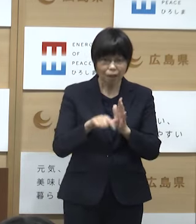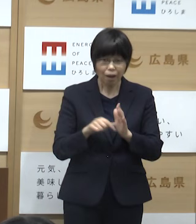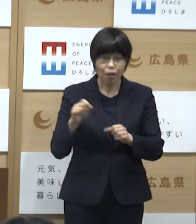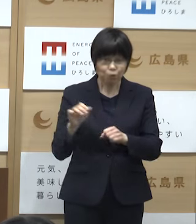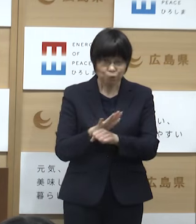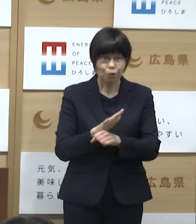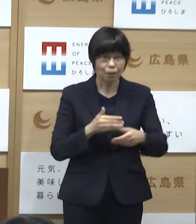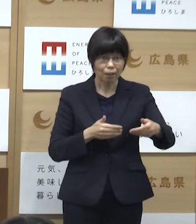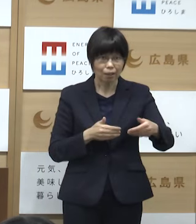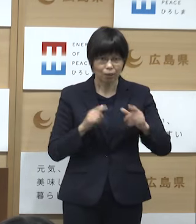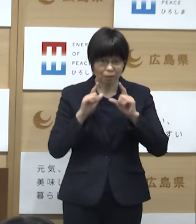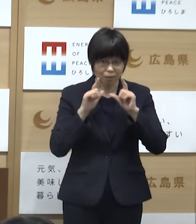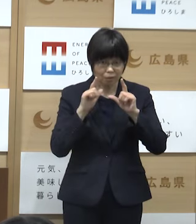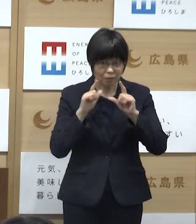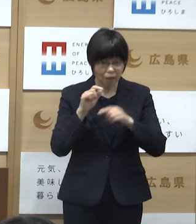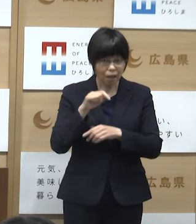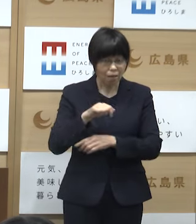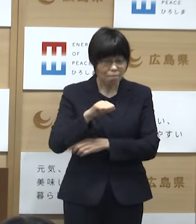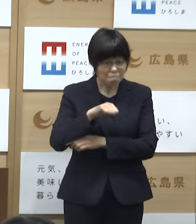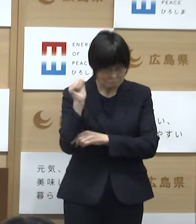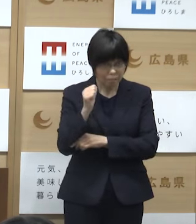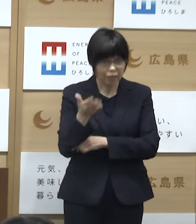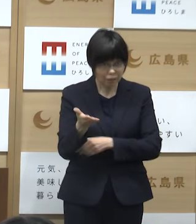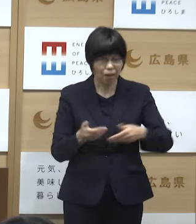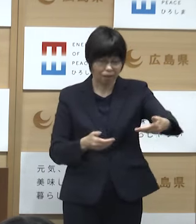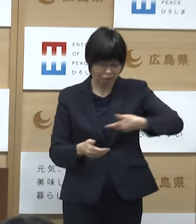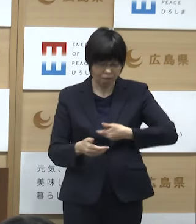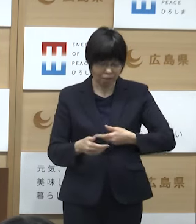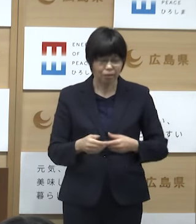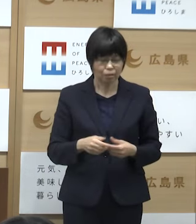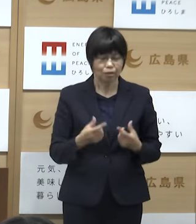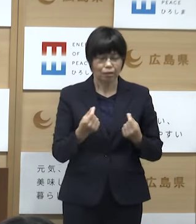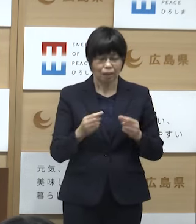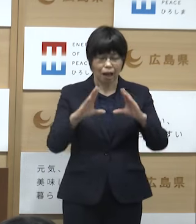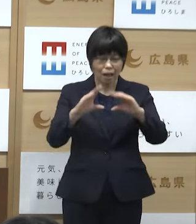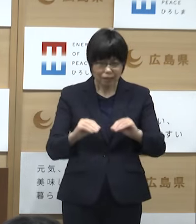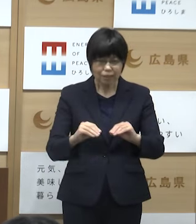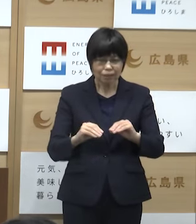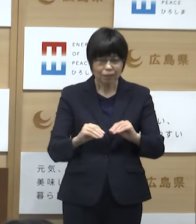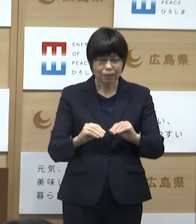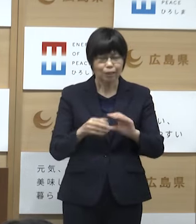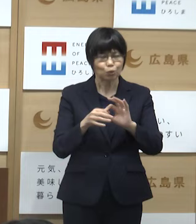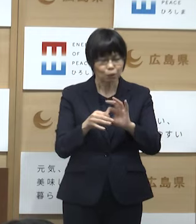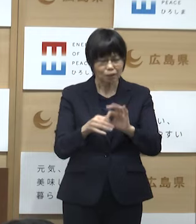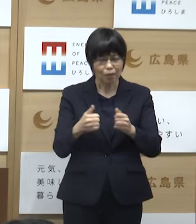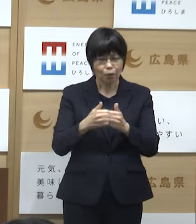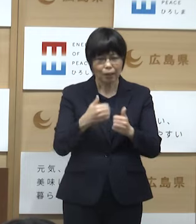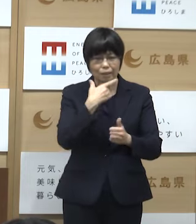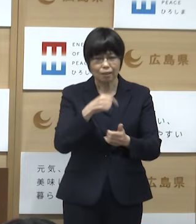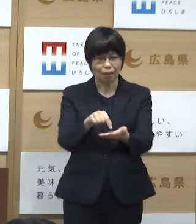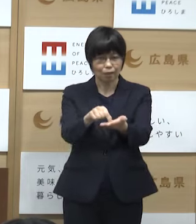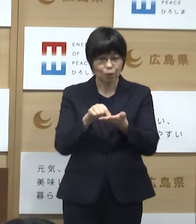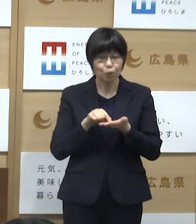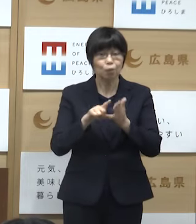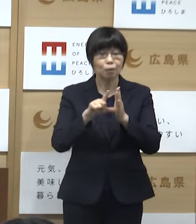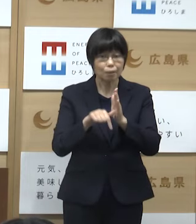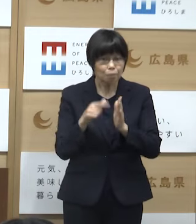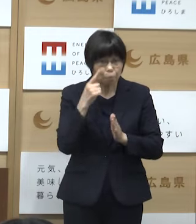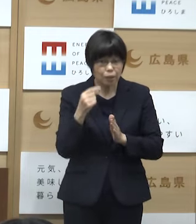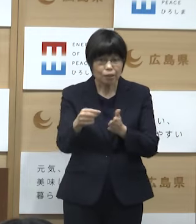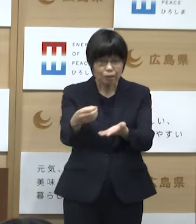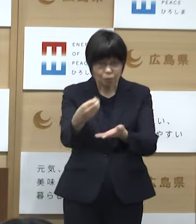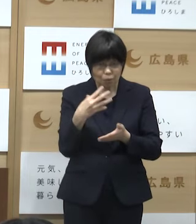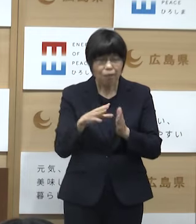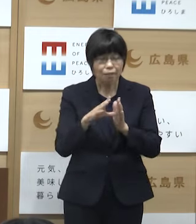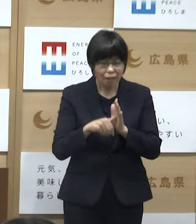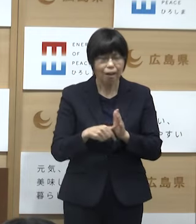々の基本スタンスとしてはその廃止を前提に相談したいということになったら、それは応じられませんということですから、それはまあそう言